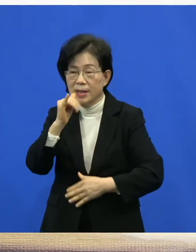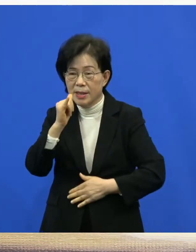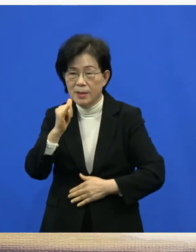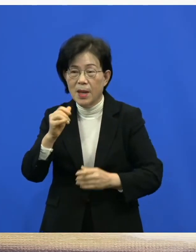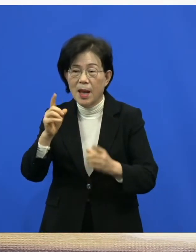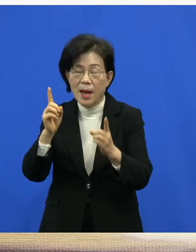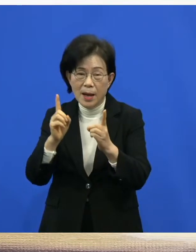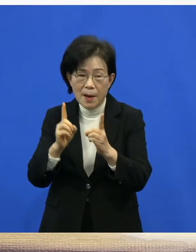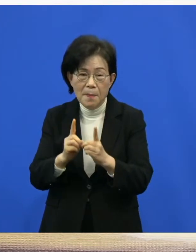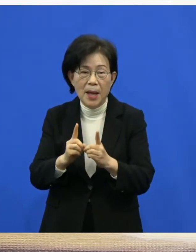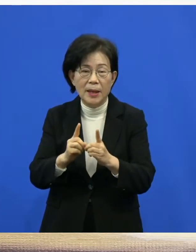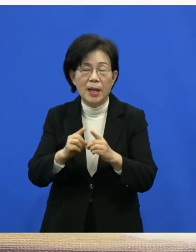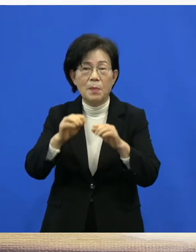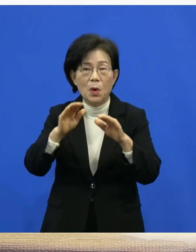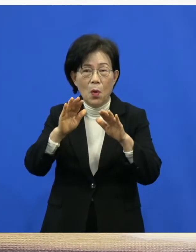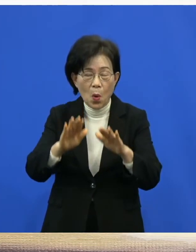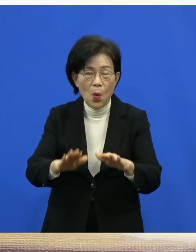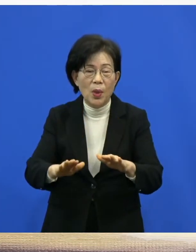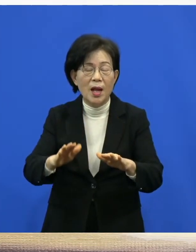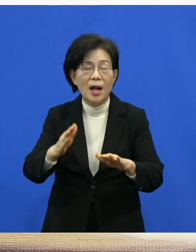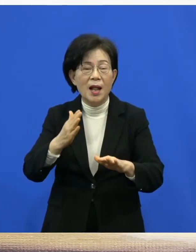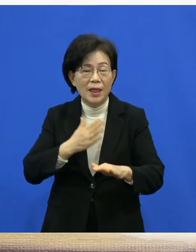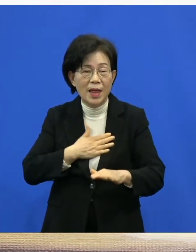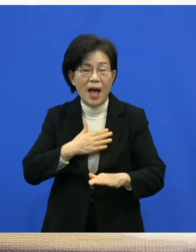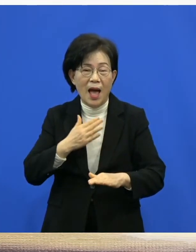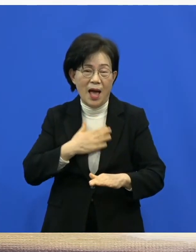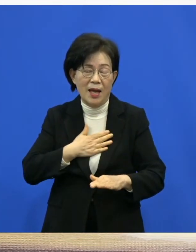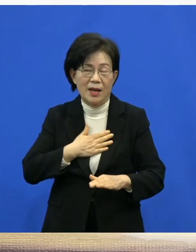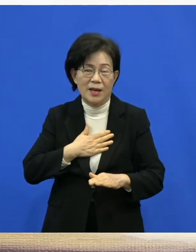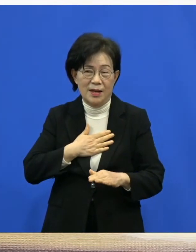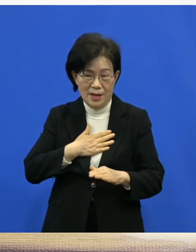그 만남이 오늘 나라는 사람과